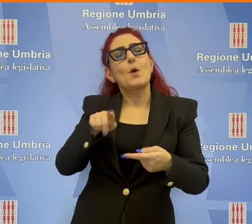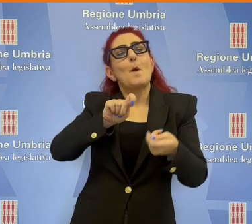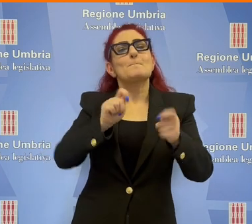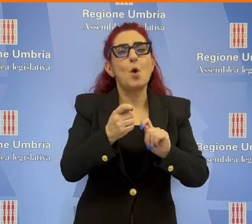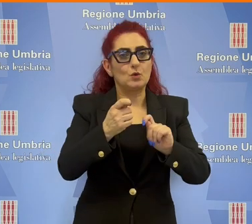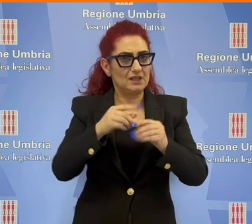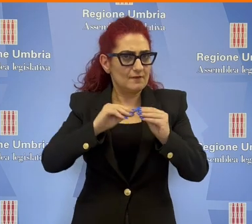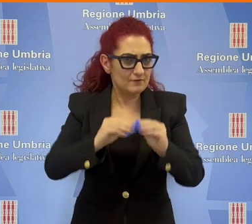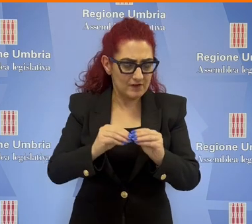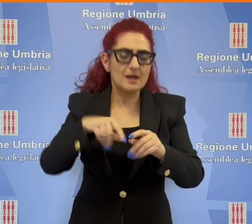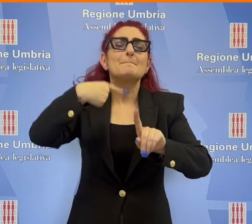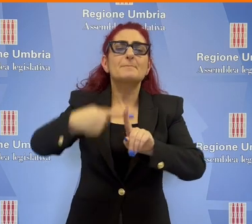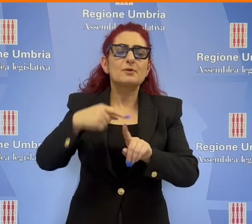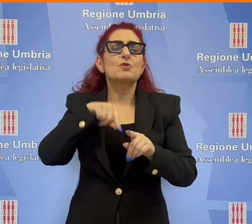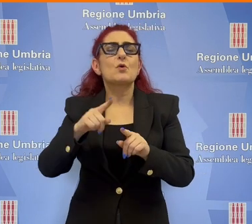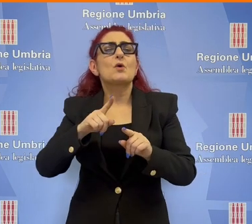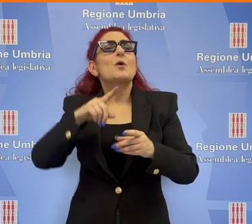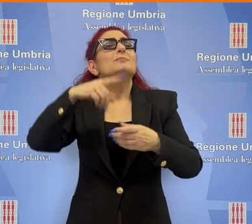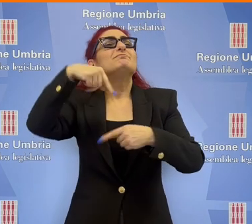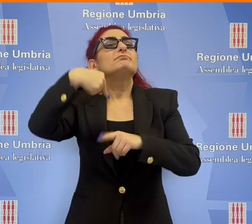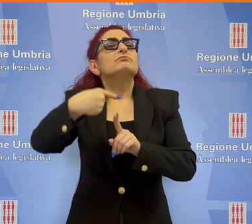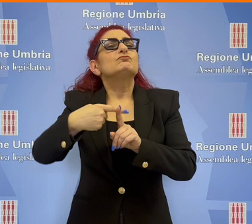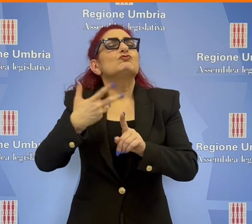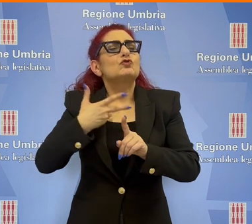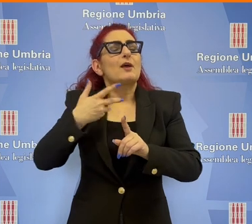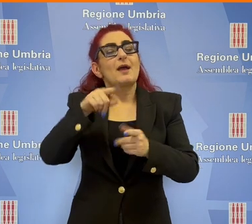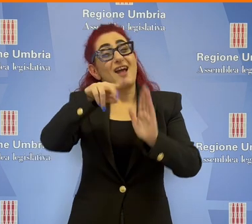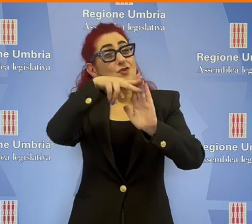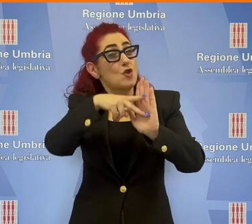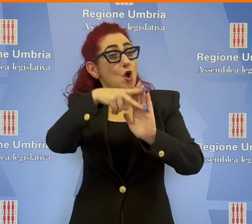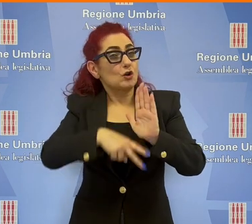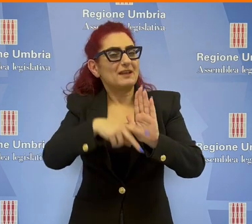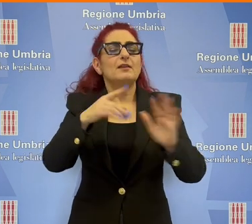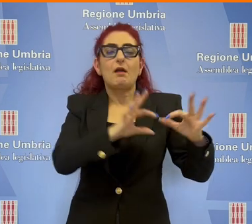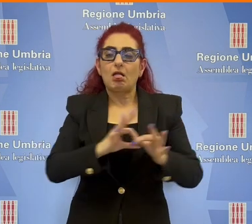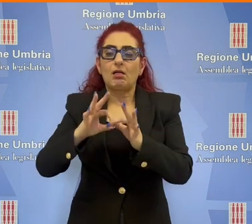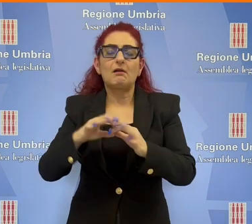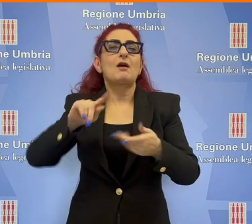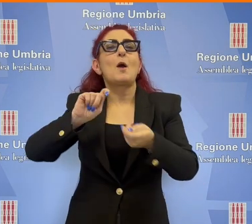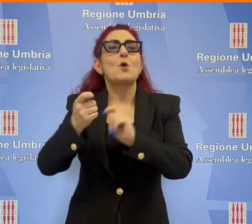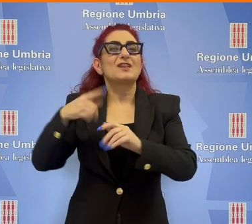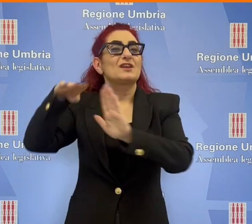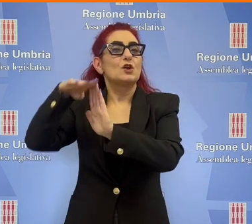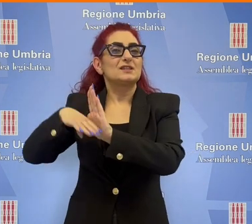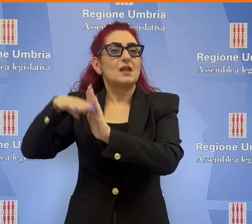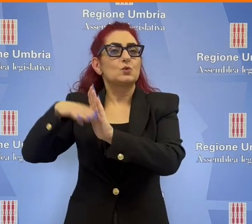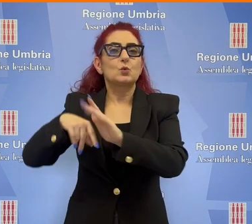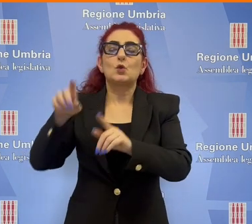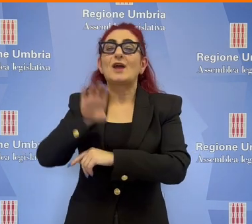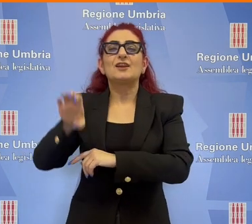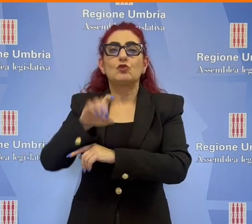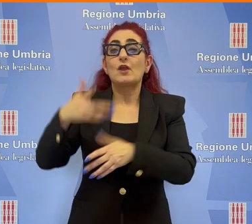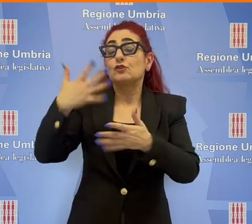parte ai lavori del Consiglio delle Autonomie Locali, così da rendere la normativa in linea con le modifiche dello Statuto